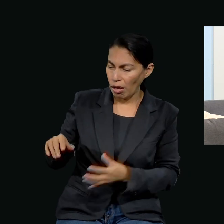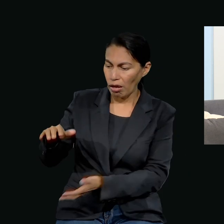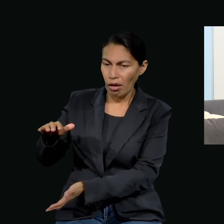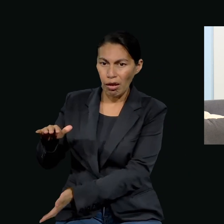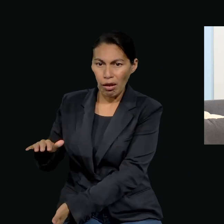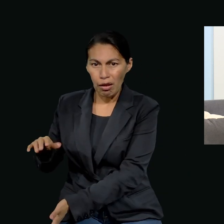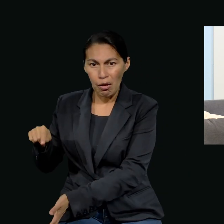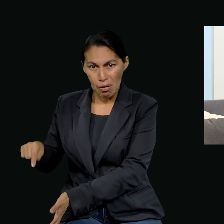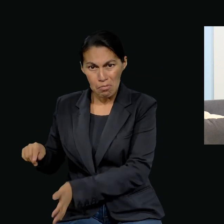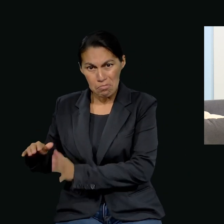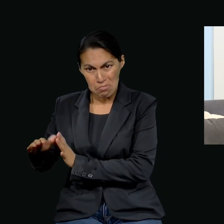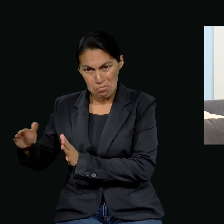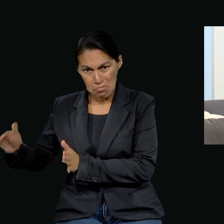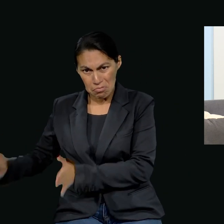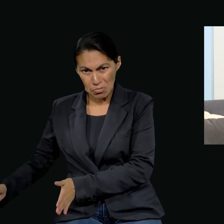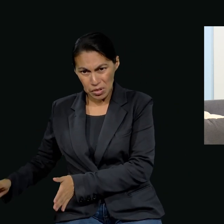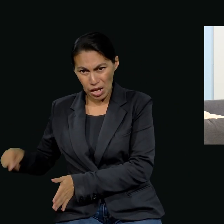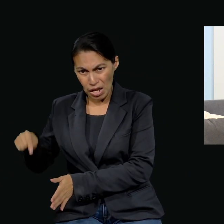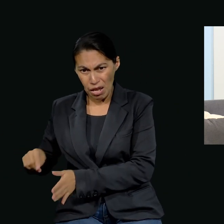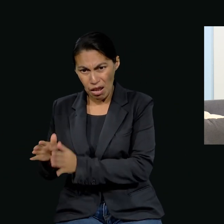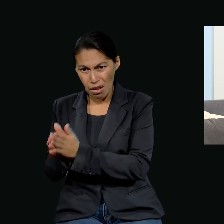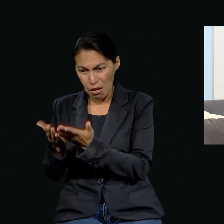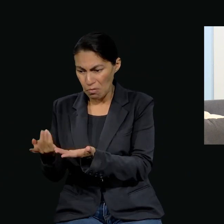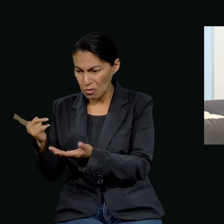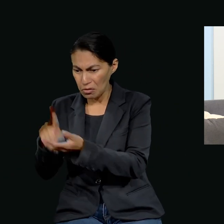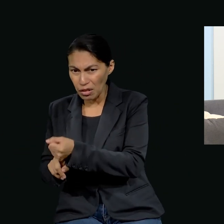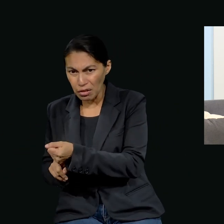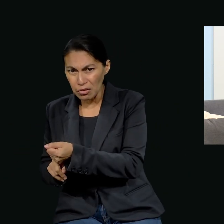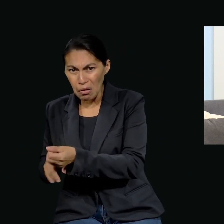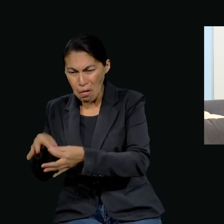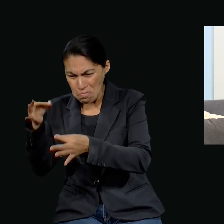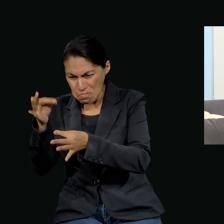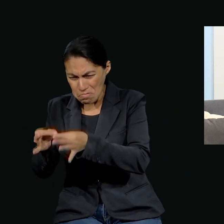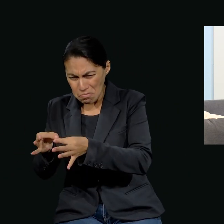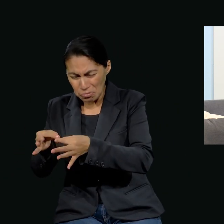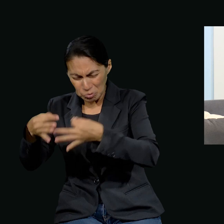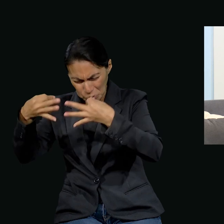aparecieron todos esos libros íntegros, íntegros.